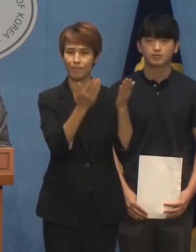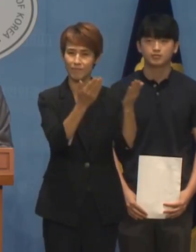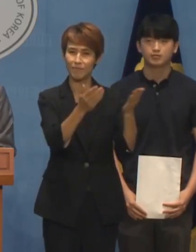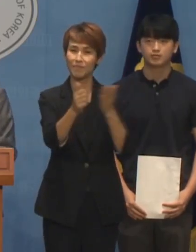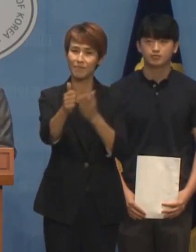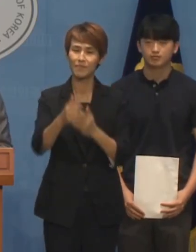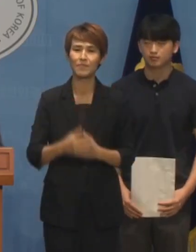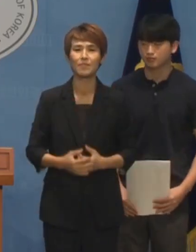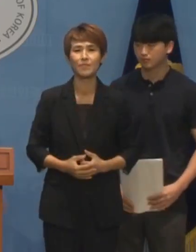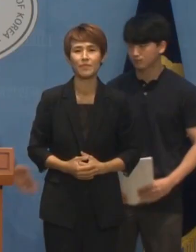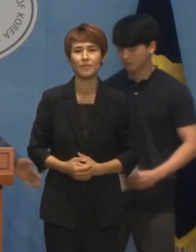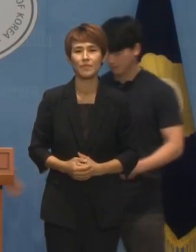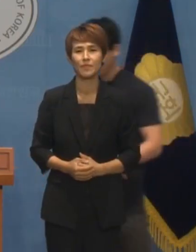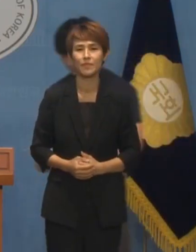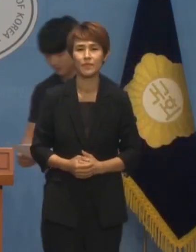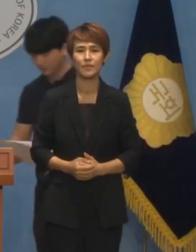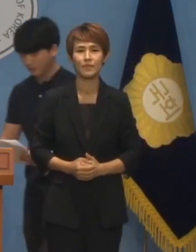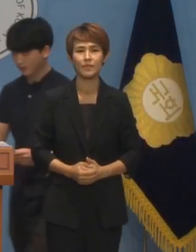좋겠습니다.